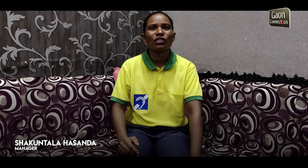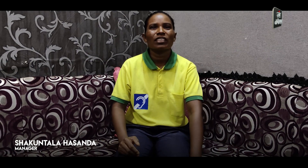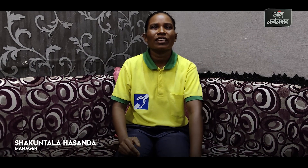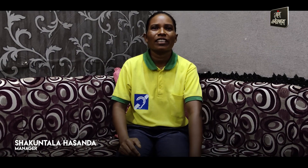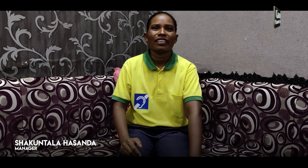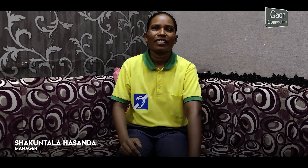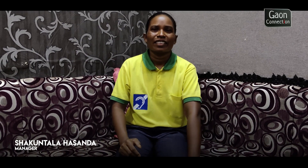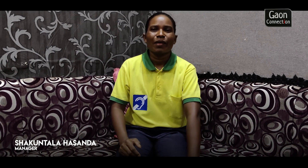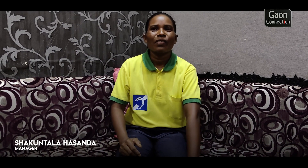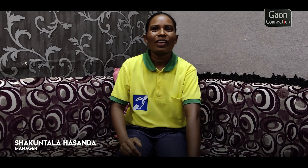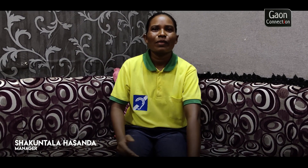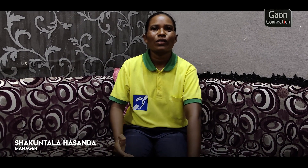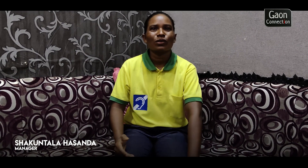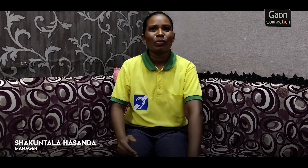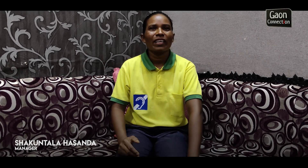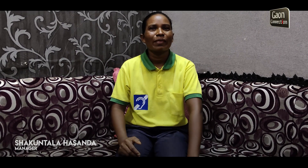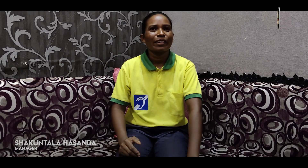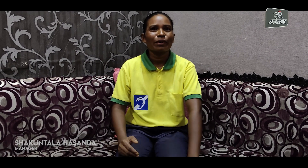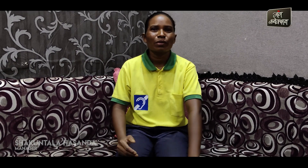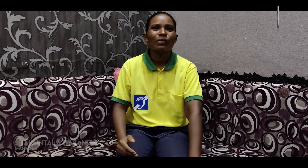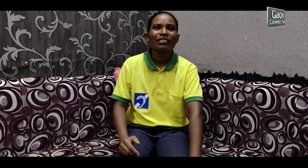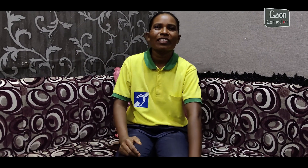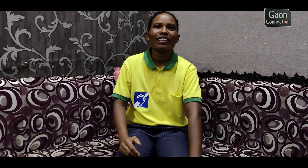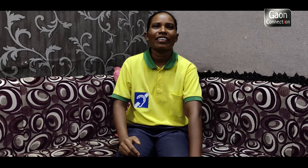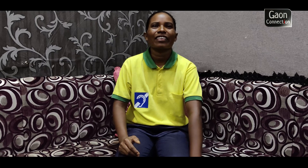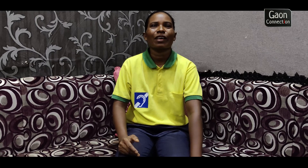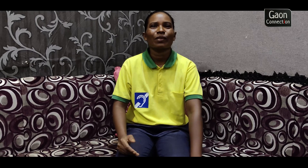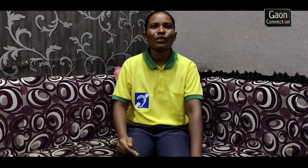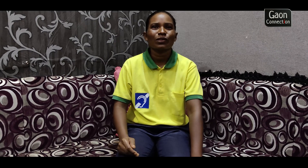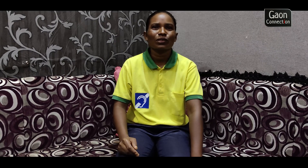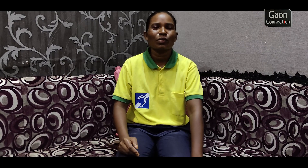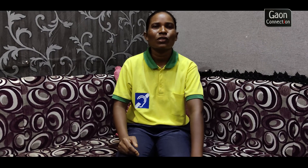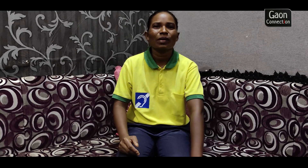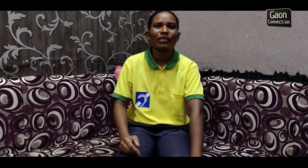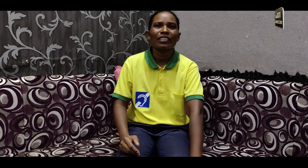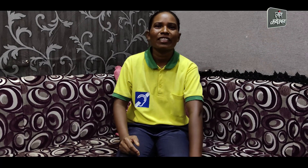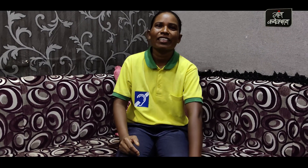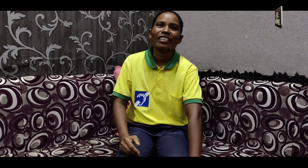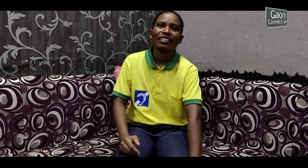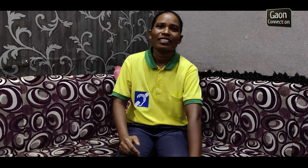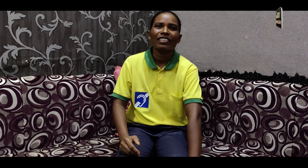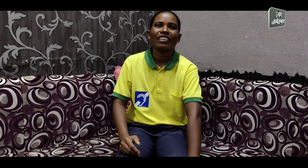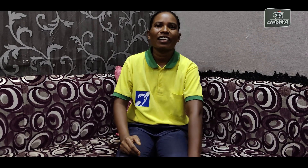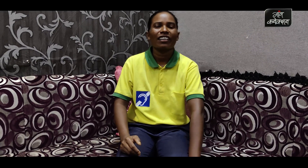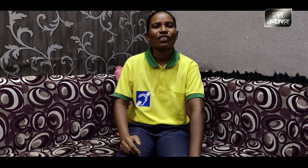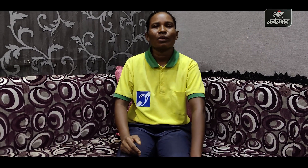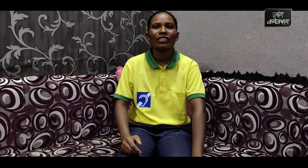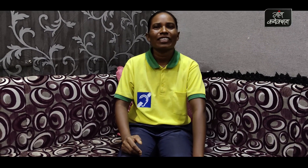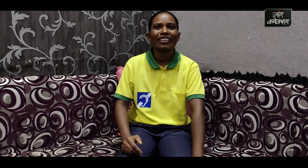मुश्किल है। हम बोले अभी तो, पहले मेरे को भी मुश्किल लग रहा था, अभी तो सब कुछ हम भी धीरे धीरे सीखने लगा तो अभी ठीक लग